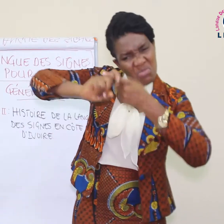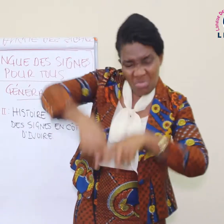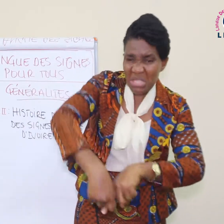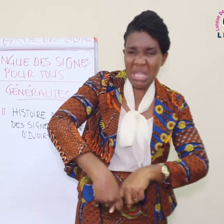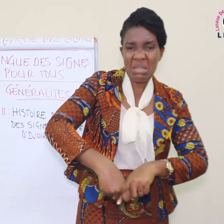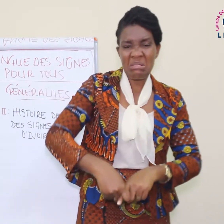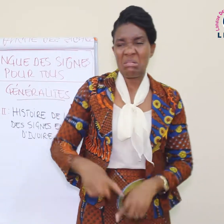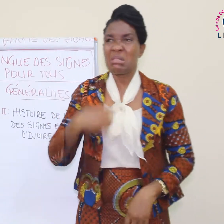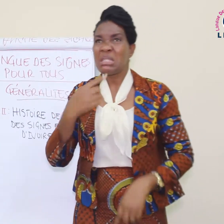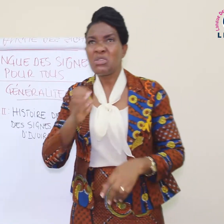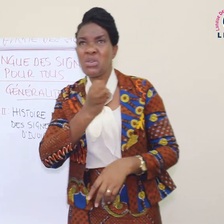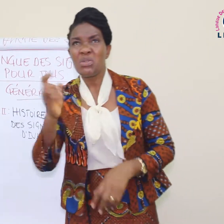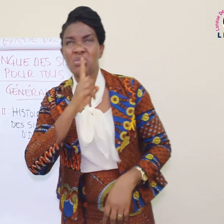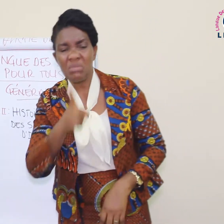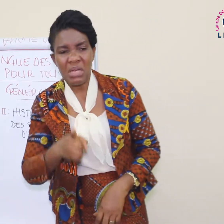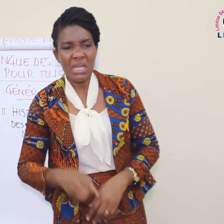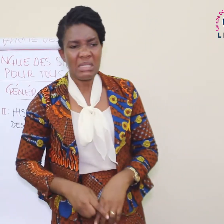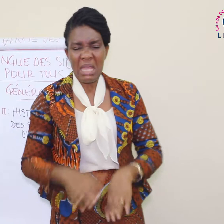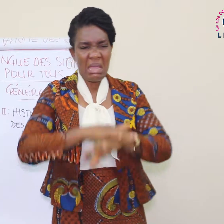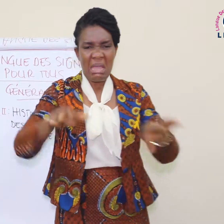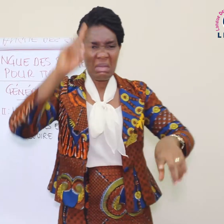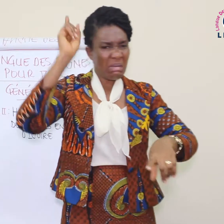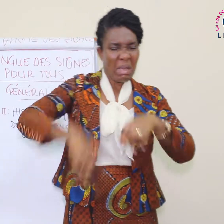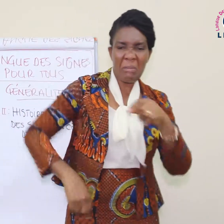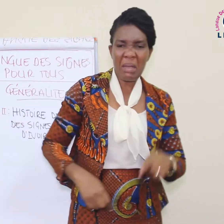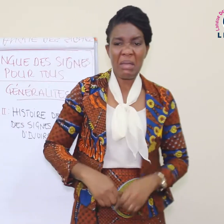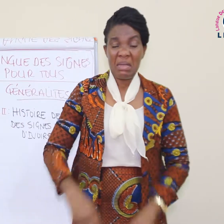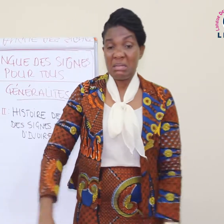Des incapables, des idiots du village, des chiens, etc.